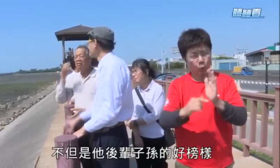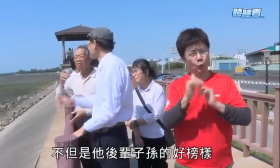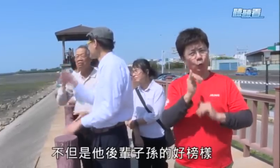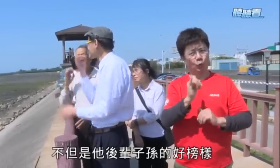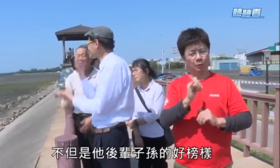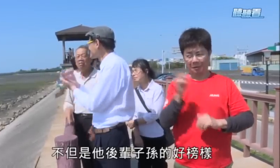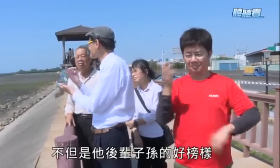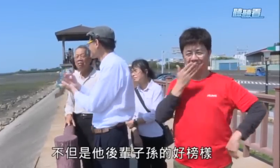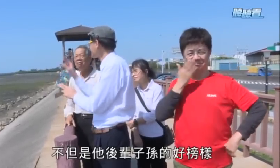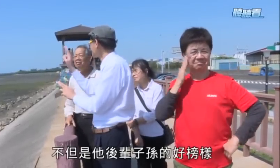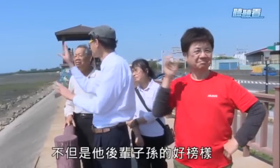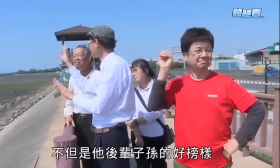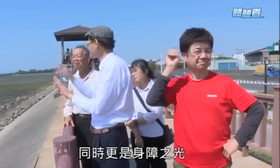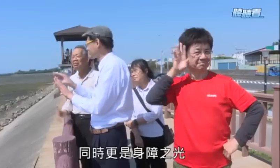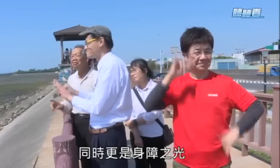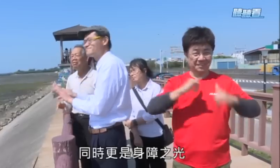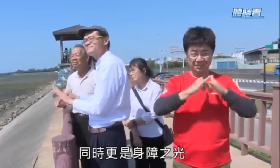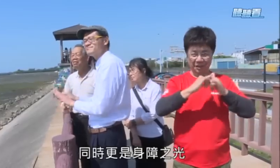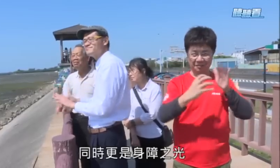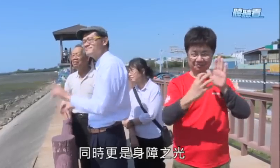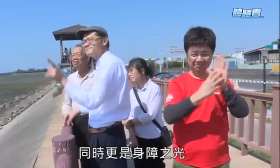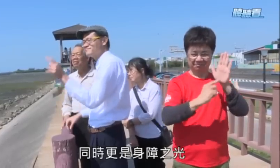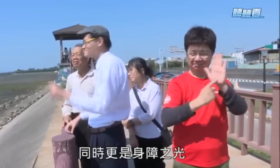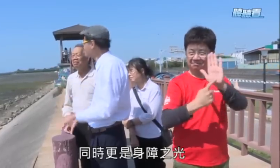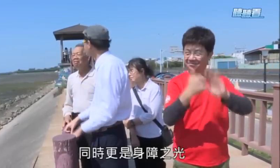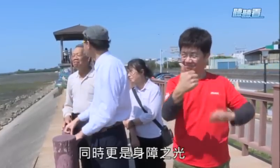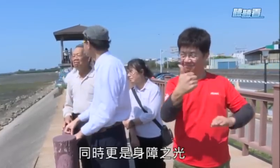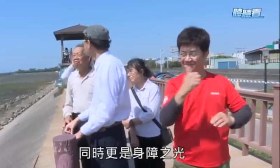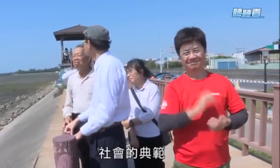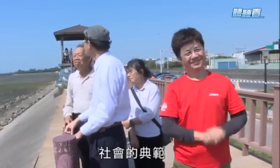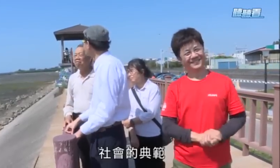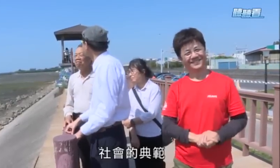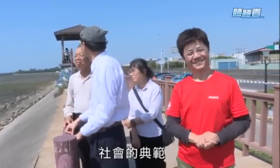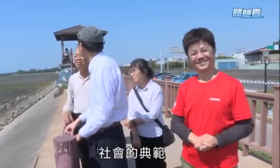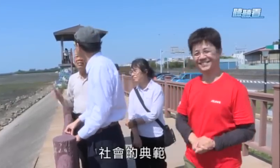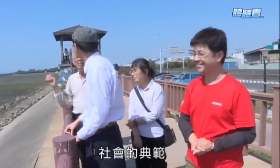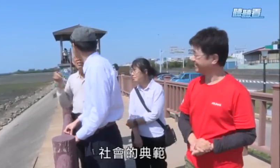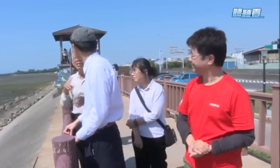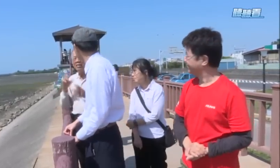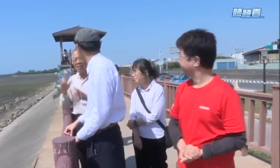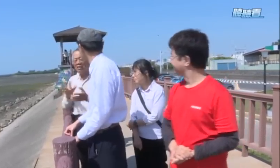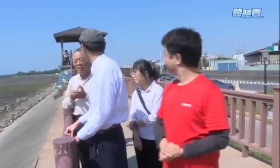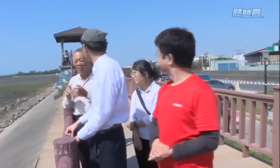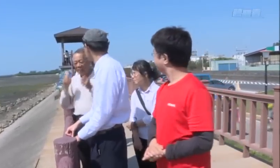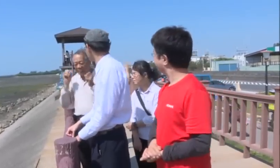孙的好榜样，同时更是身障之光、社会的典范呢。